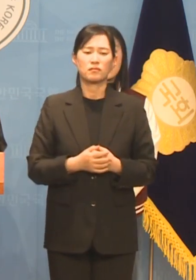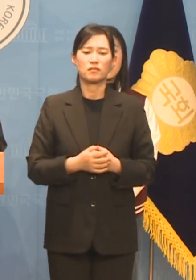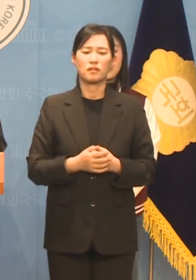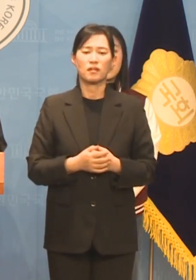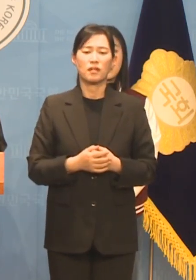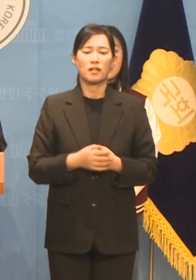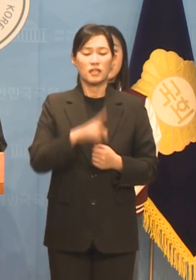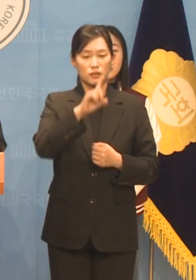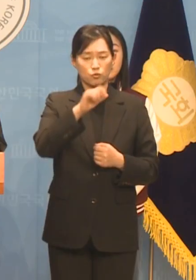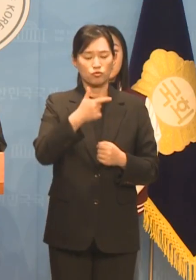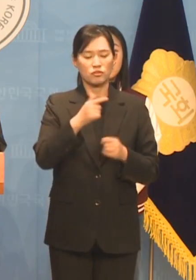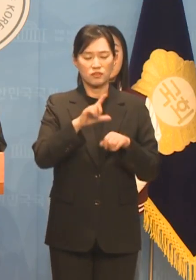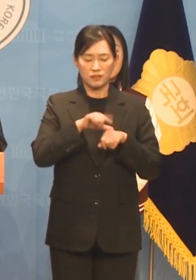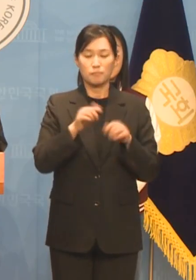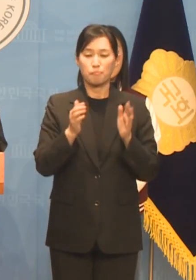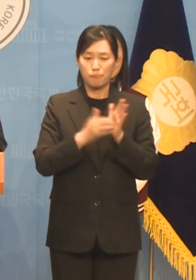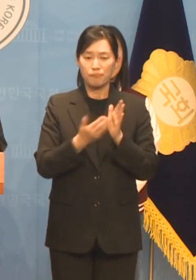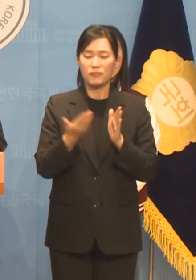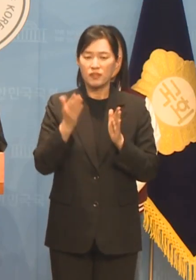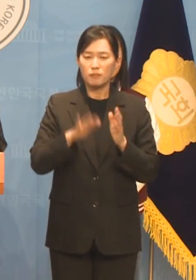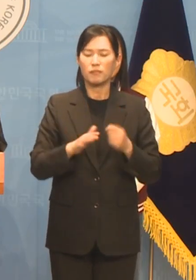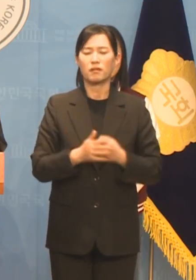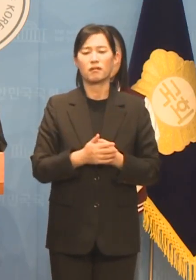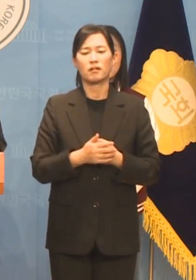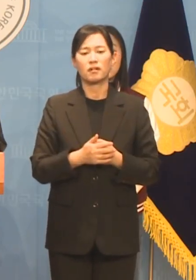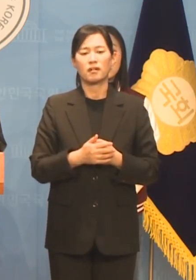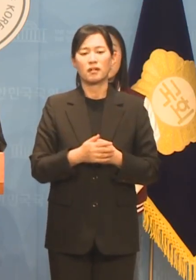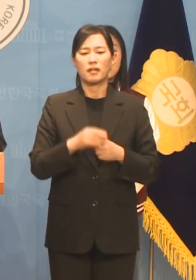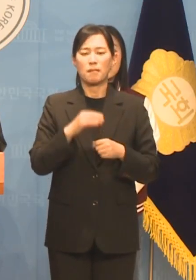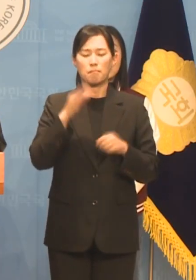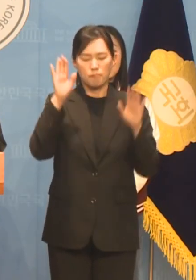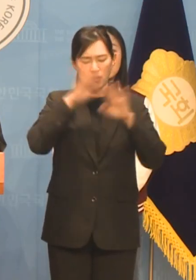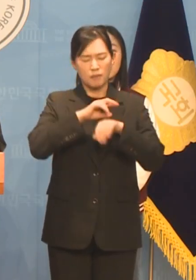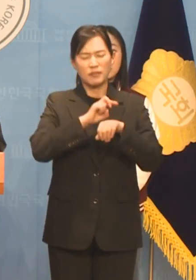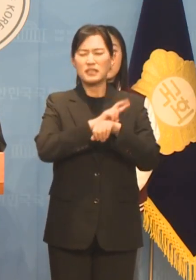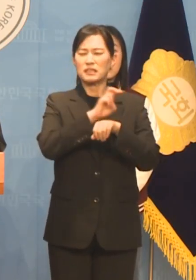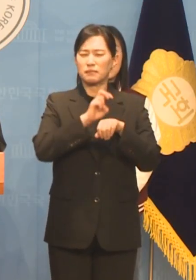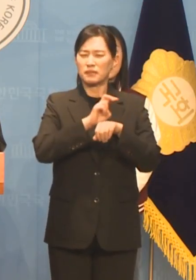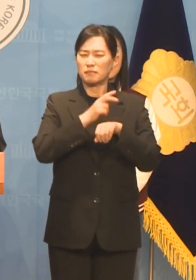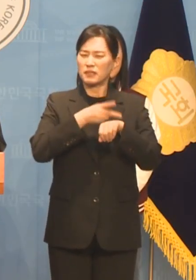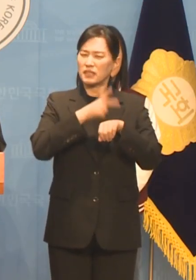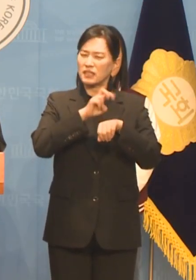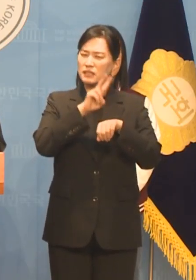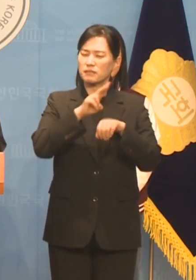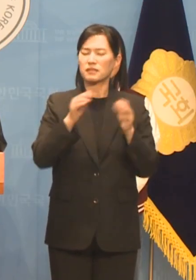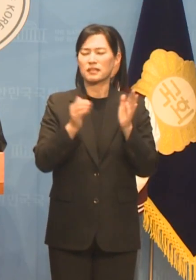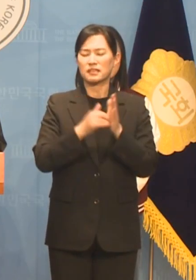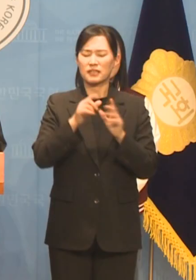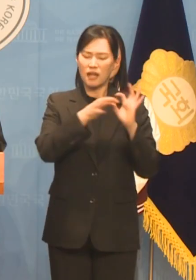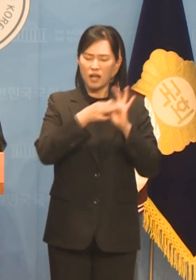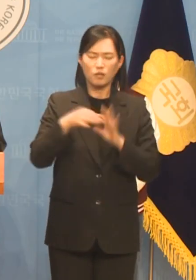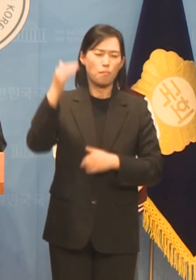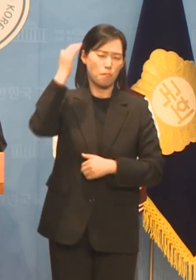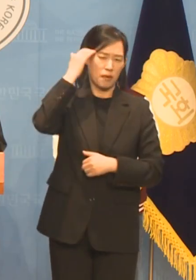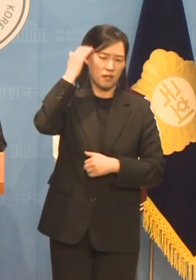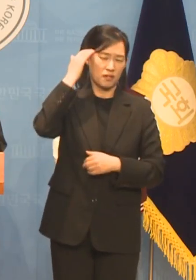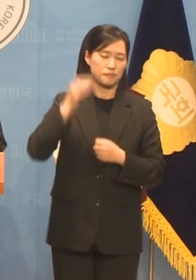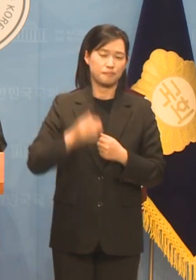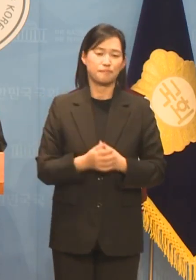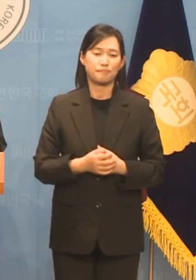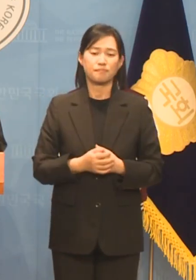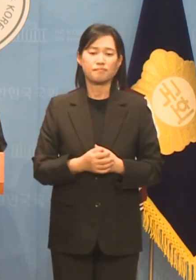예정대로 16시에 종료되었지만 저들은 22시 반까지 방해 집회를 계속하였습니다. 대진년을